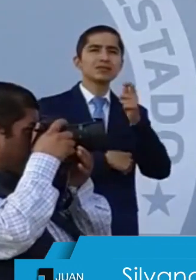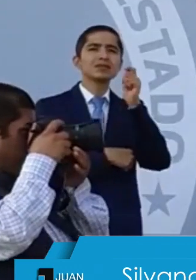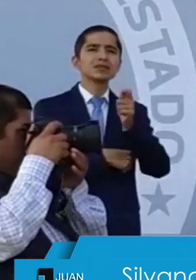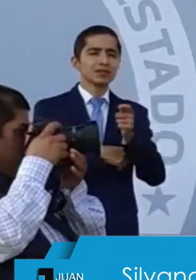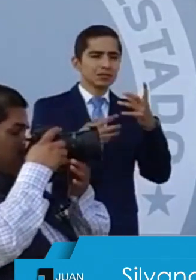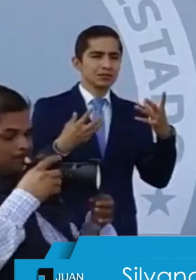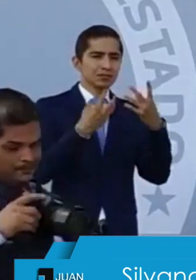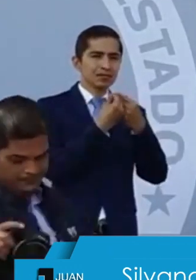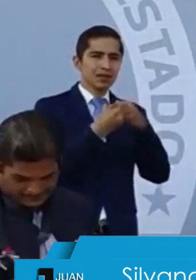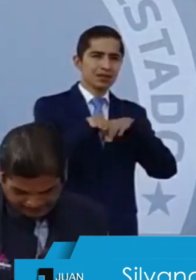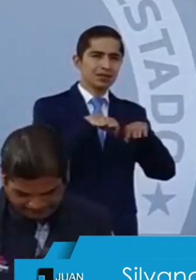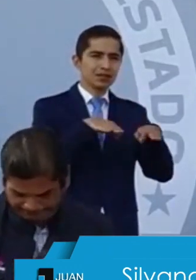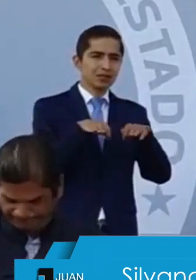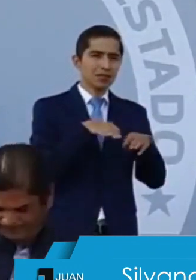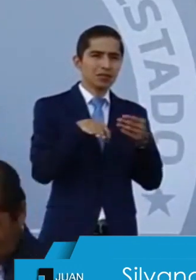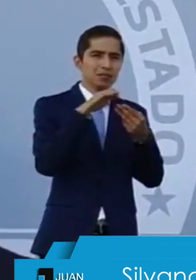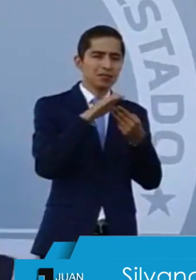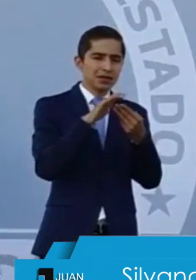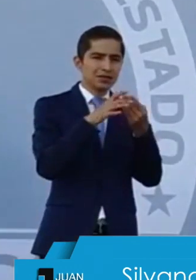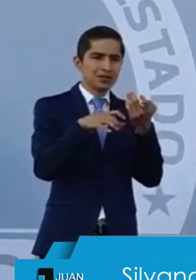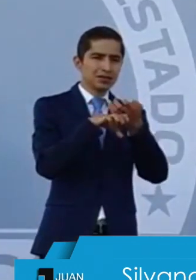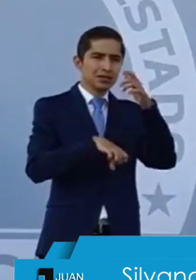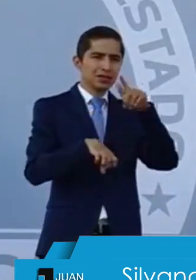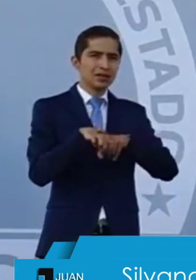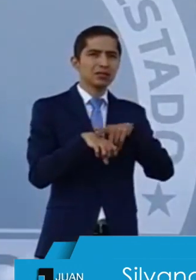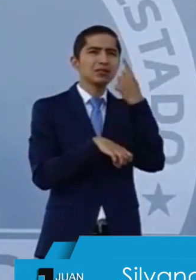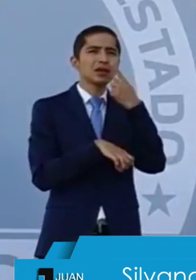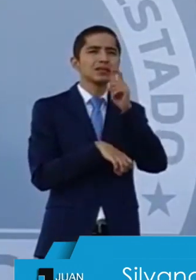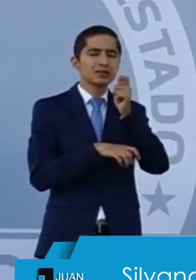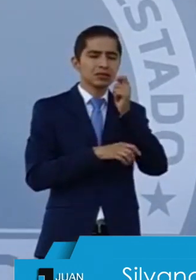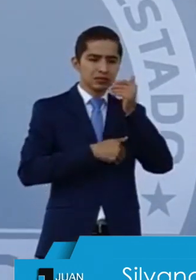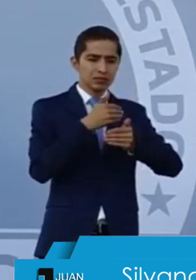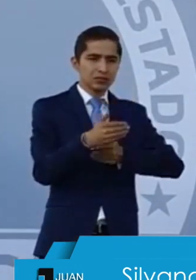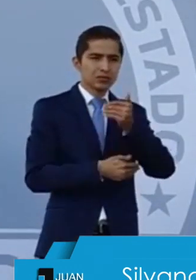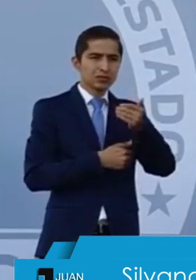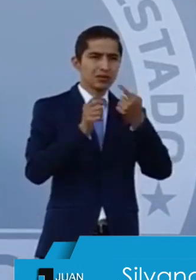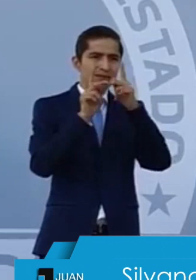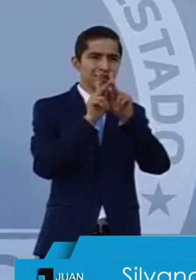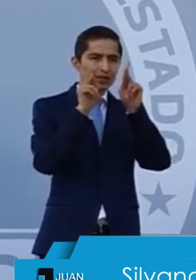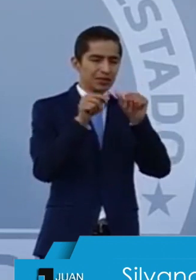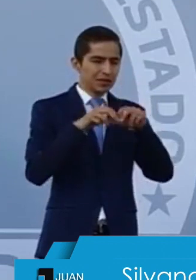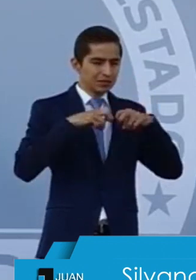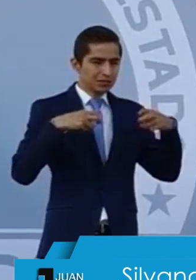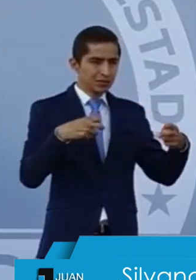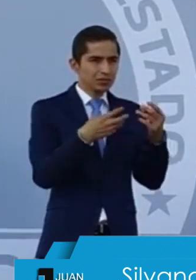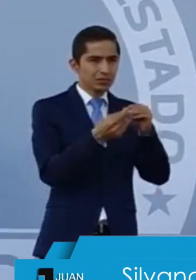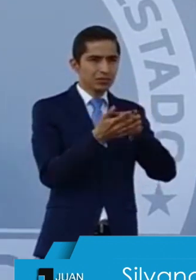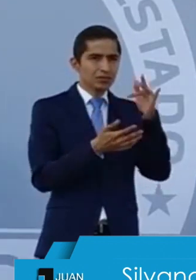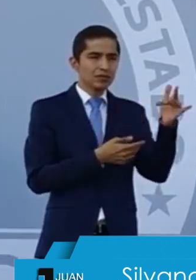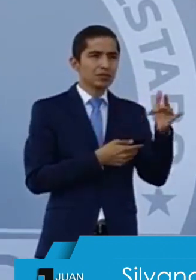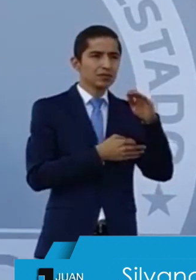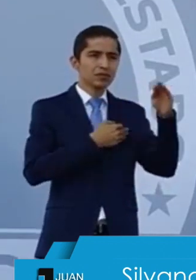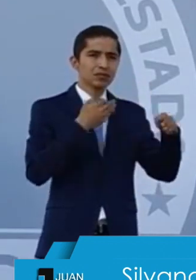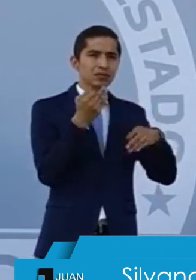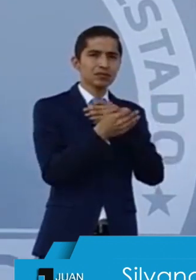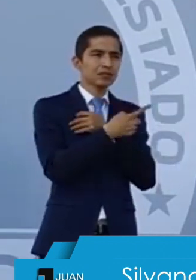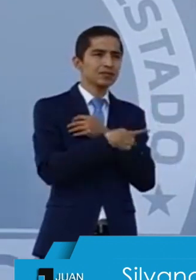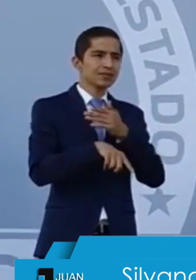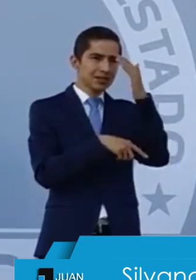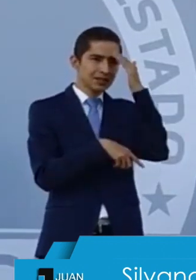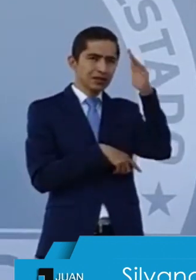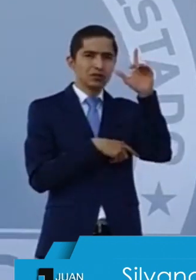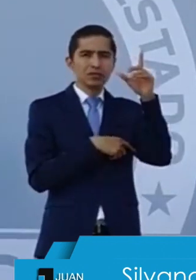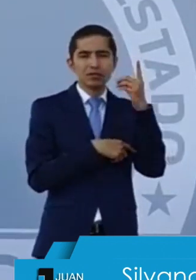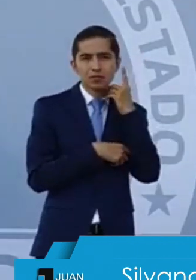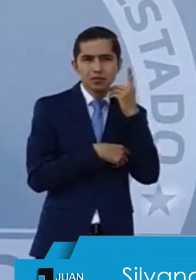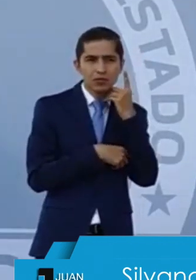Vamos a seguir canalizando esfuerzos para un mejoramiento continuo. Quizá,